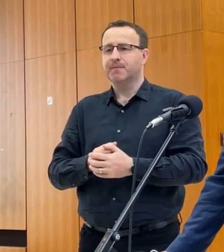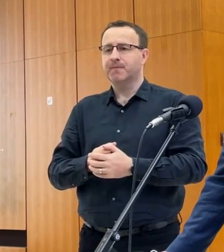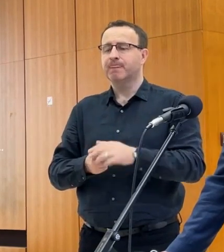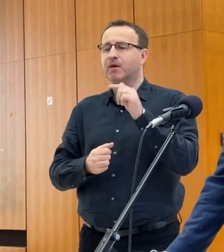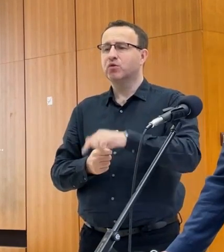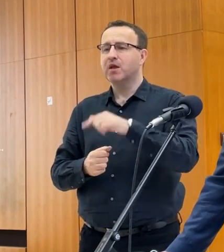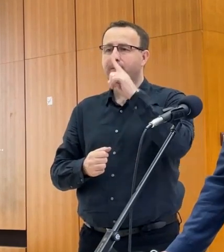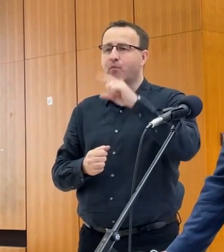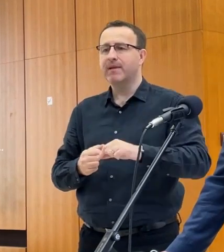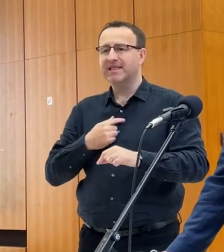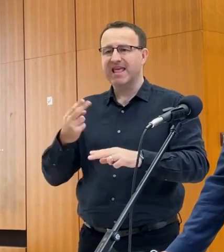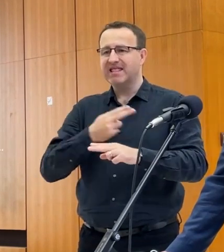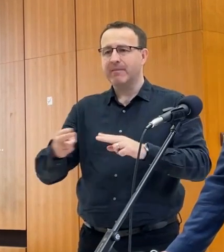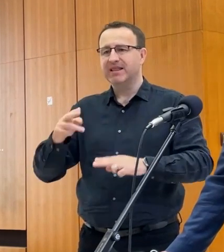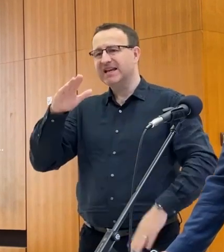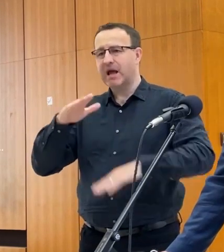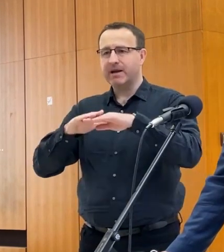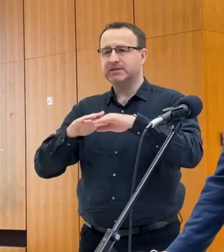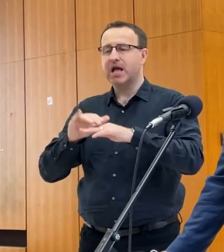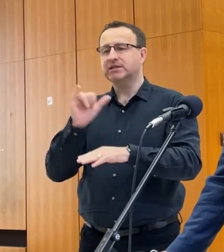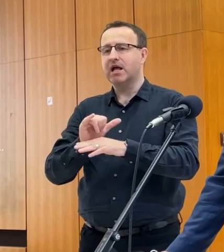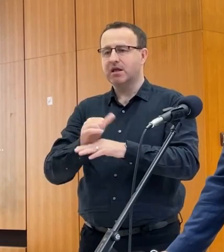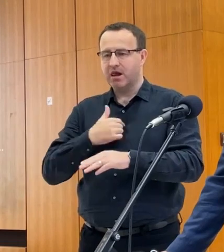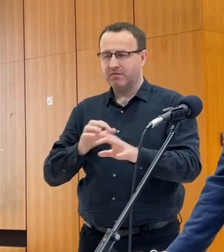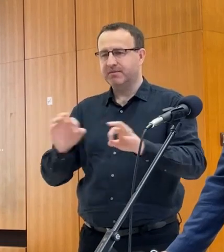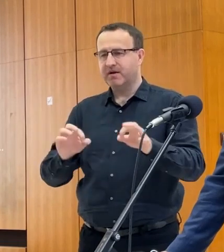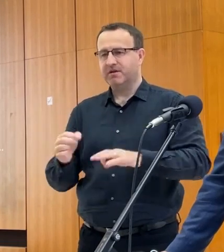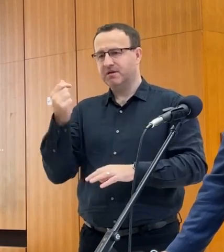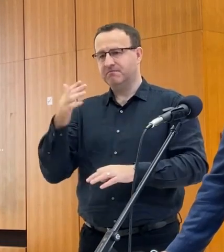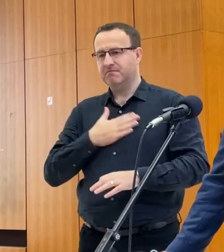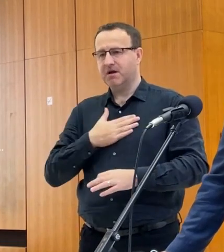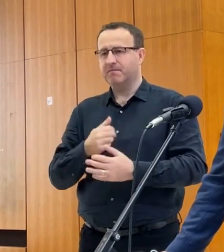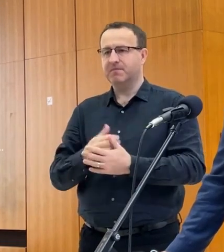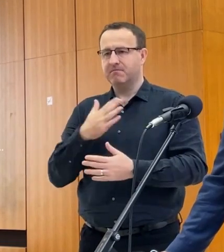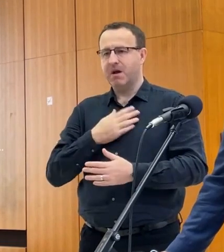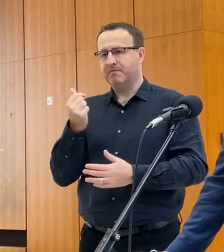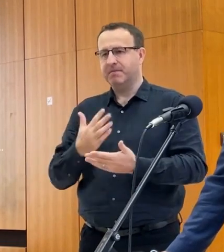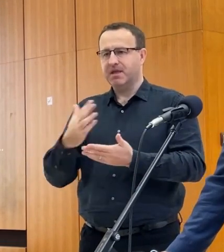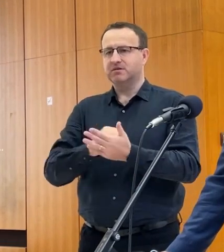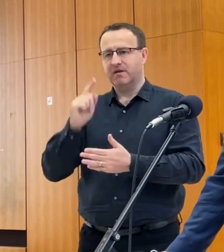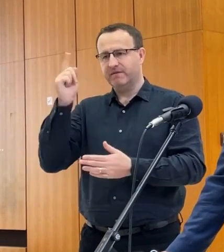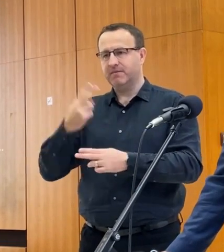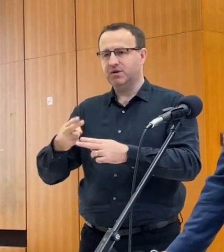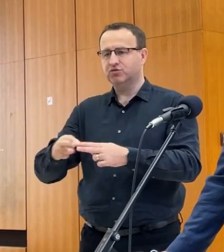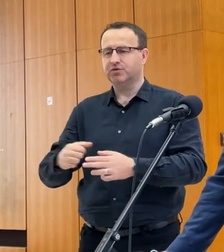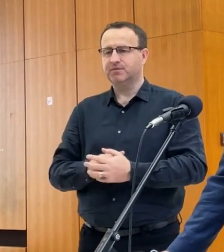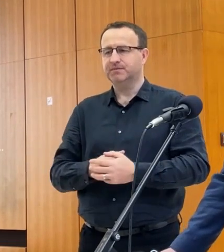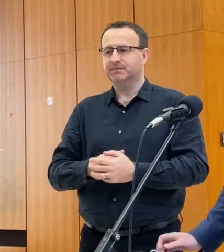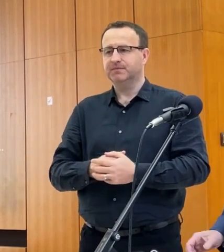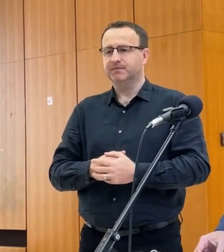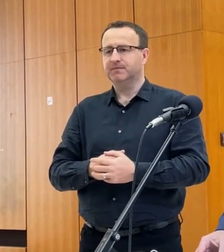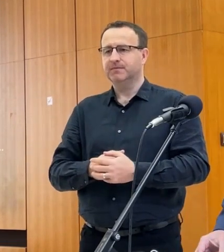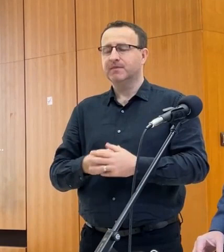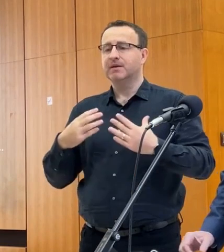toho momentu, kým sa nám nenaplní kapacita, tak zatiaľ sme to pripravení, alebo máme na to zdroje, aby sme to vedeli riešiť. Pán